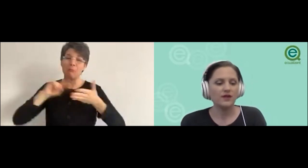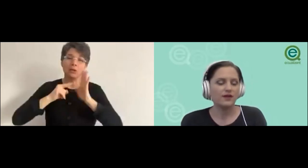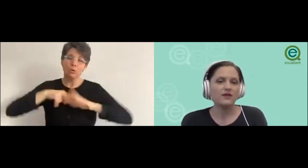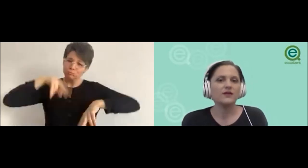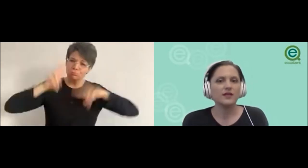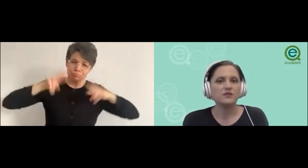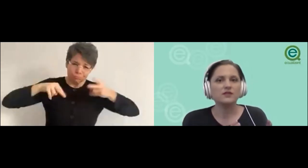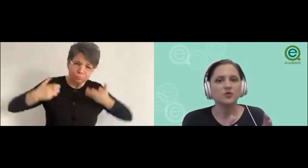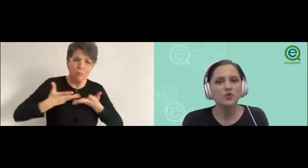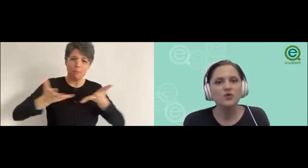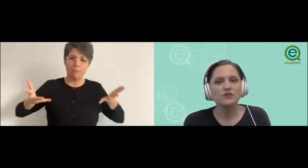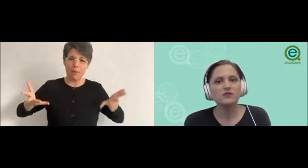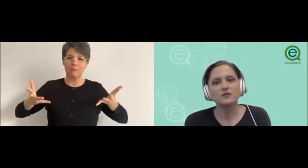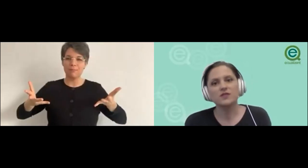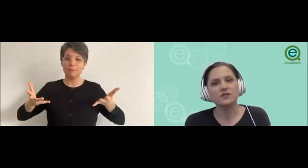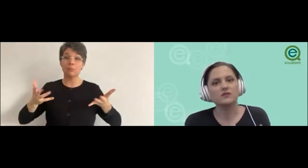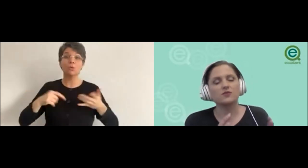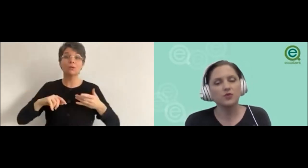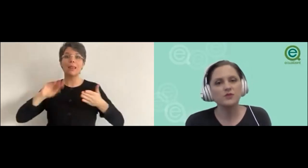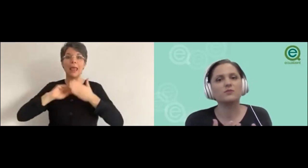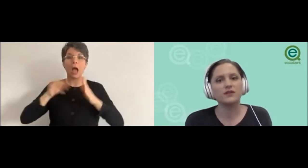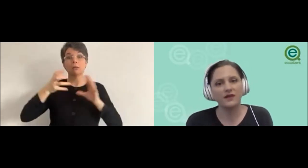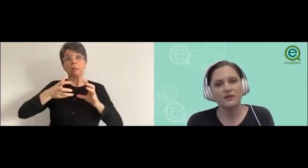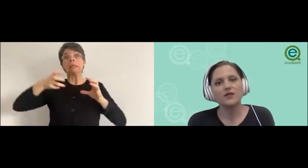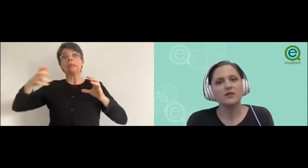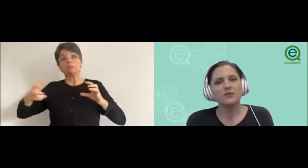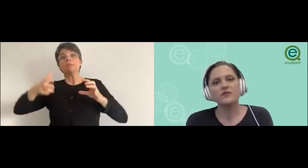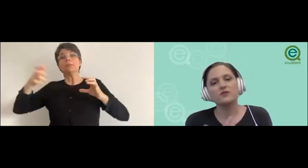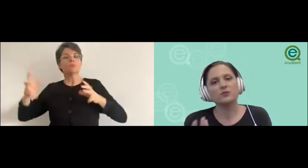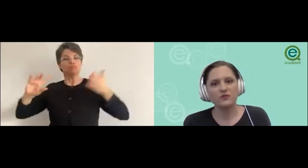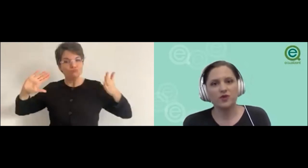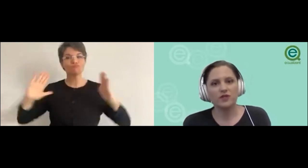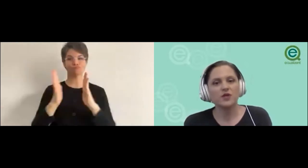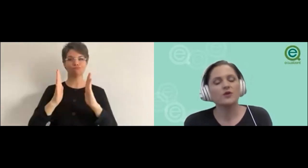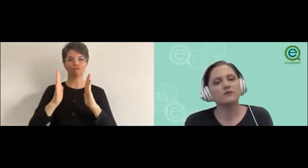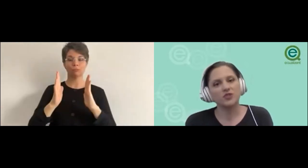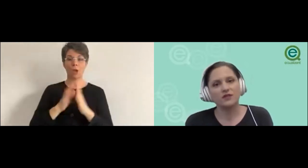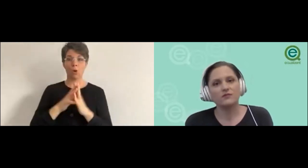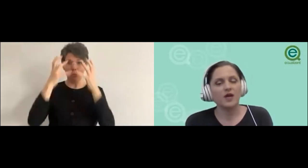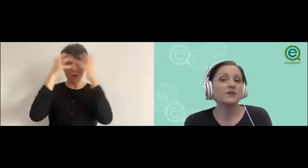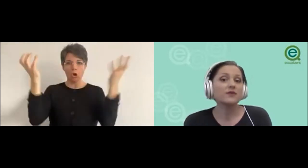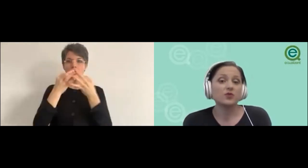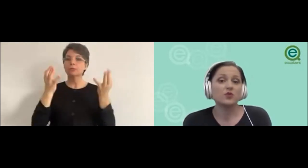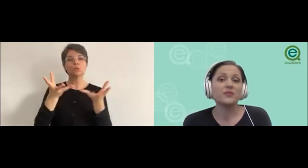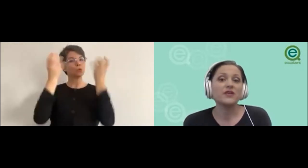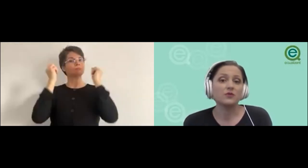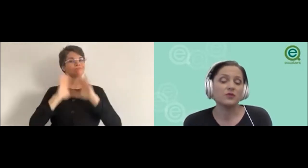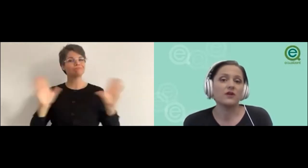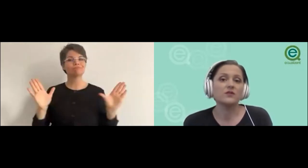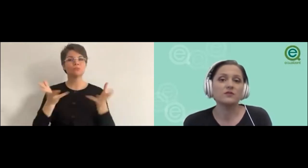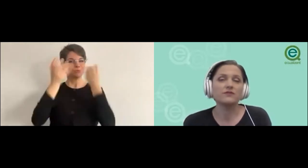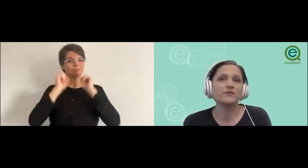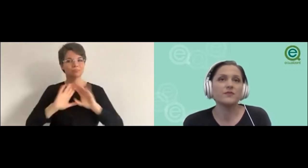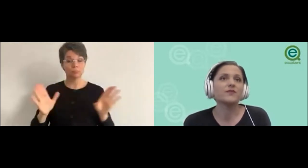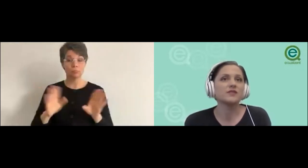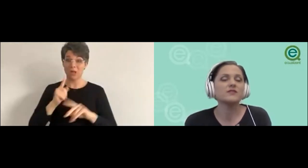unsere Lerneinheiten sind kurz, das heißt, sie sind kurz und prägnant. Man wird nicht überfordert. Und wir arbeiten natürlich auch bilingual.